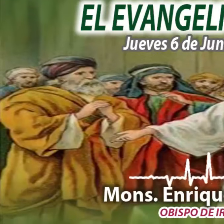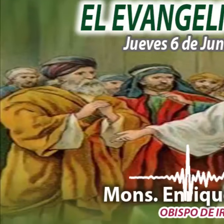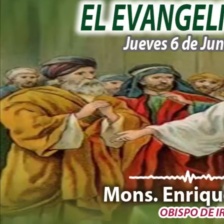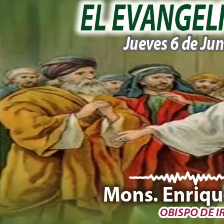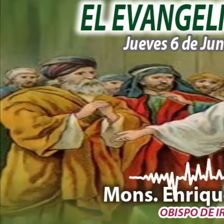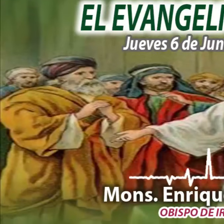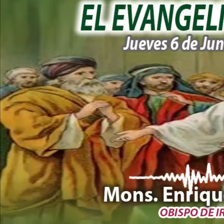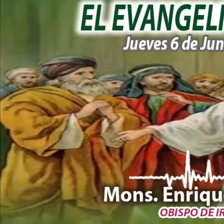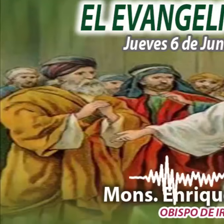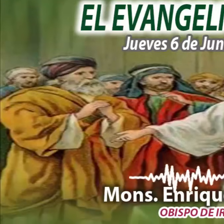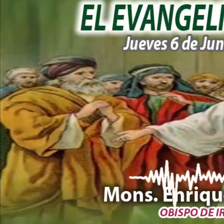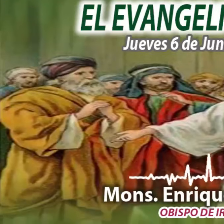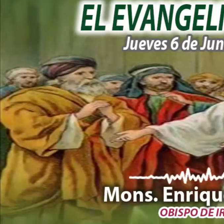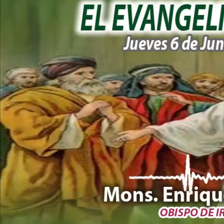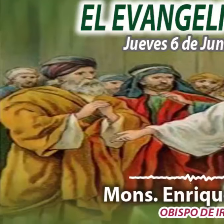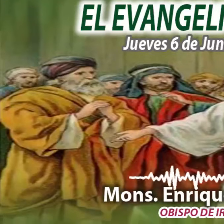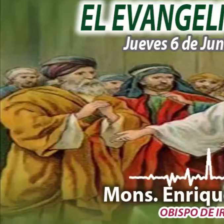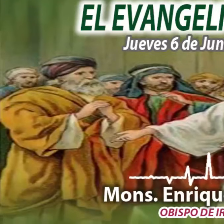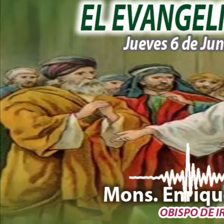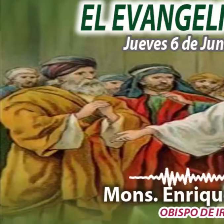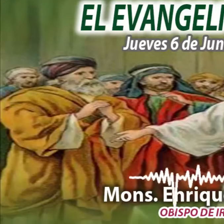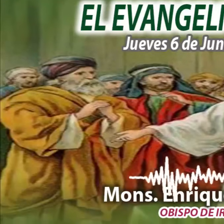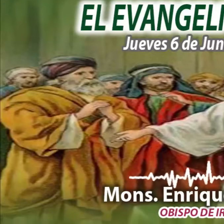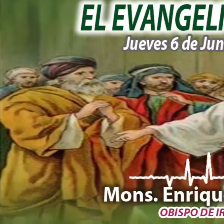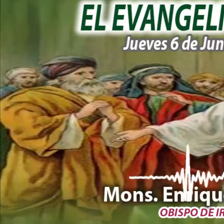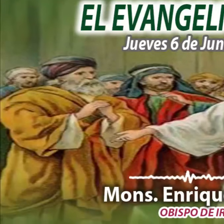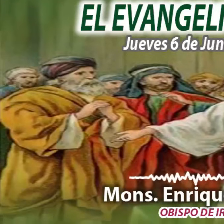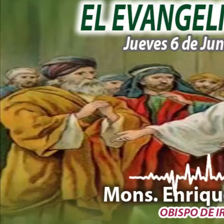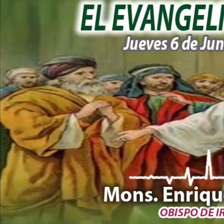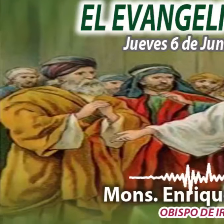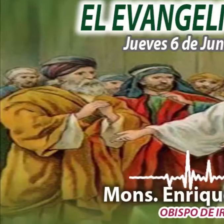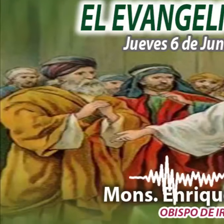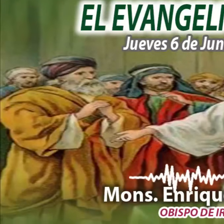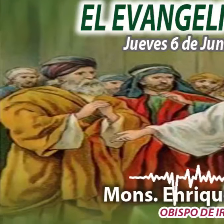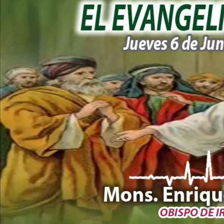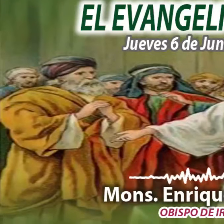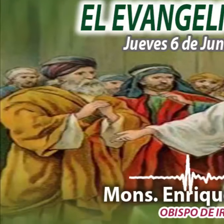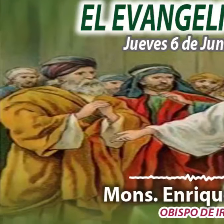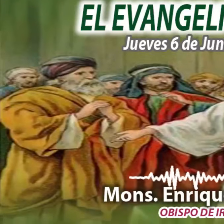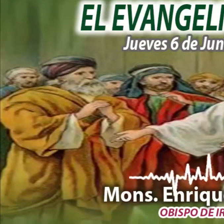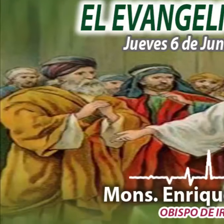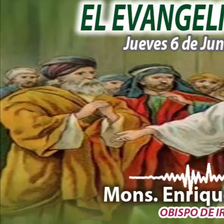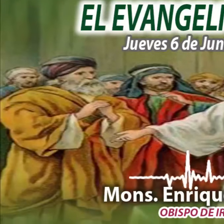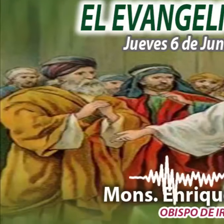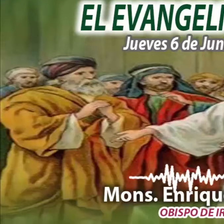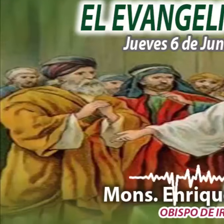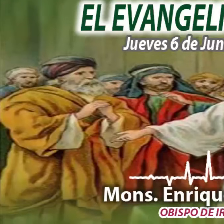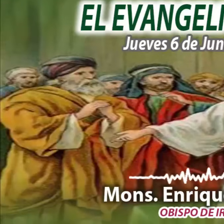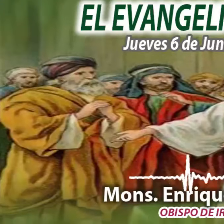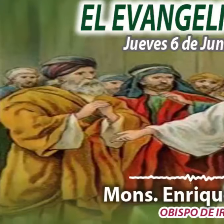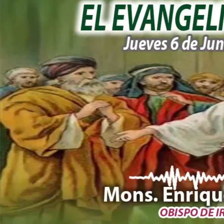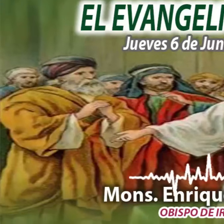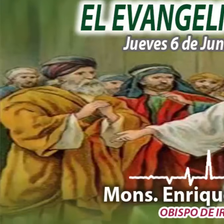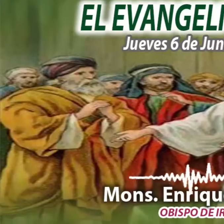El Evangelio del Día, en voz de Monseñor Enrique Díaz, a través de Radio María, Voz de